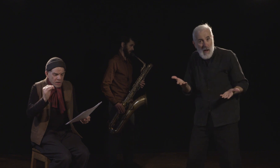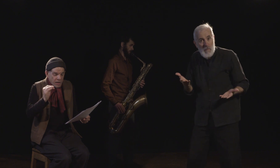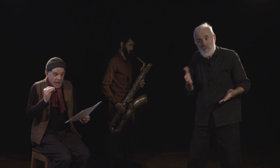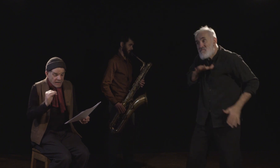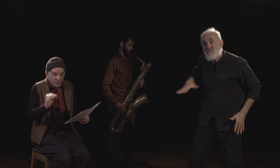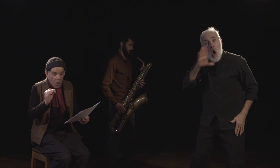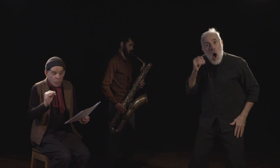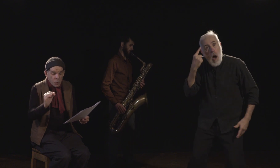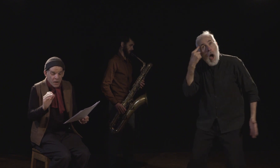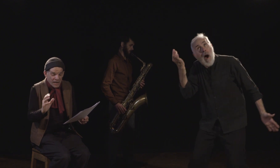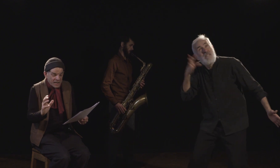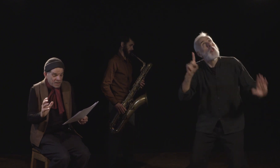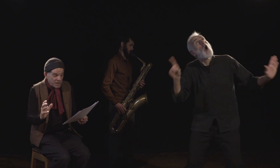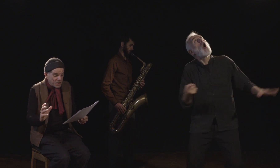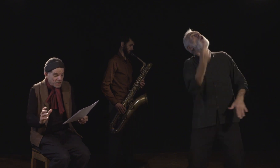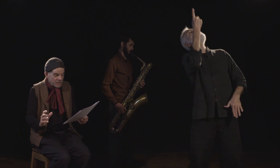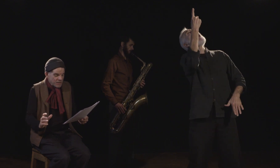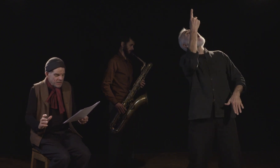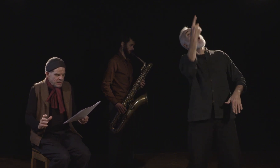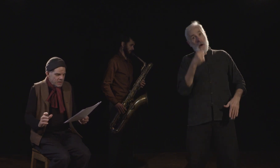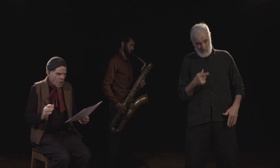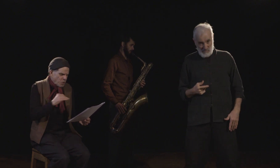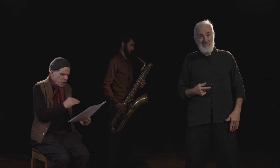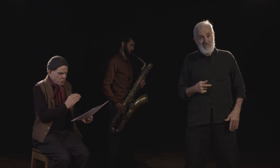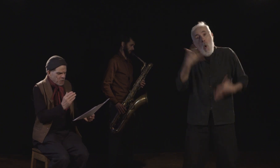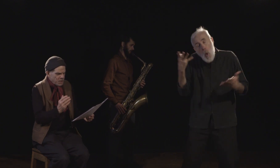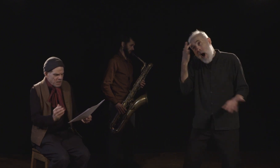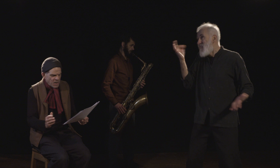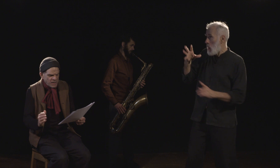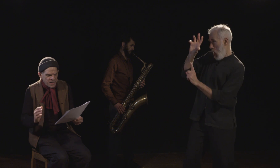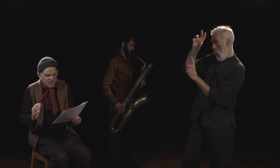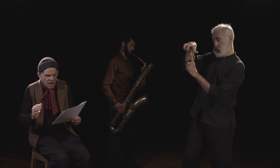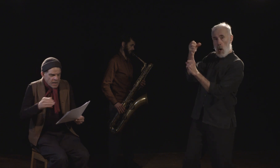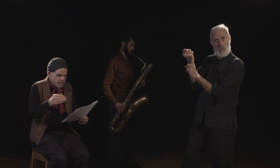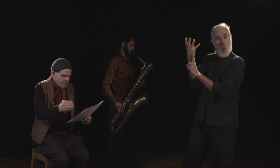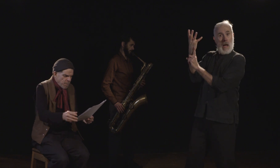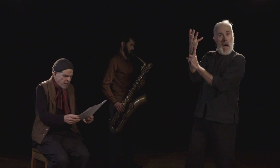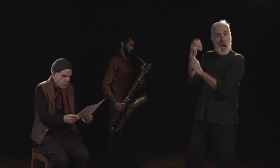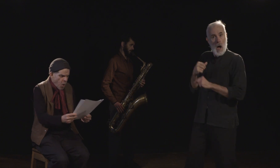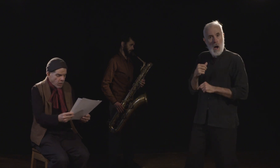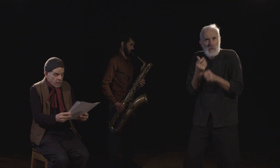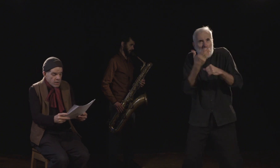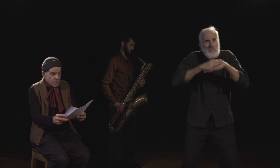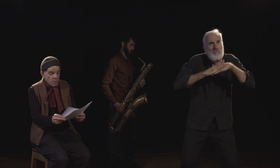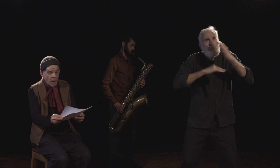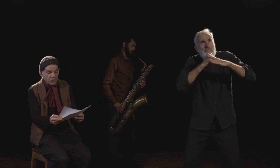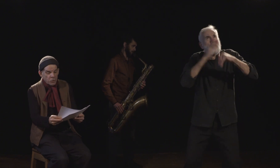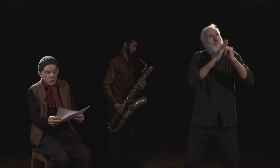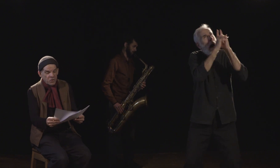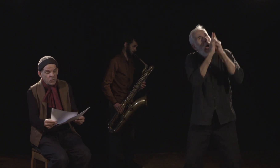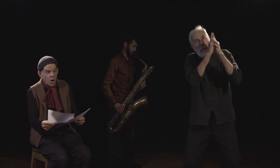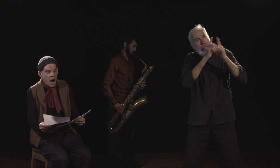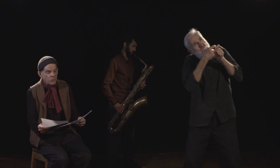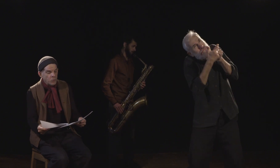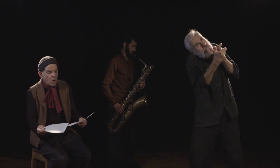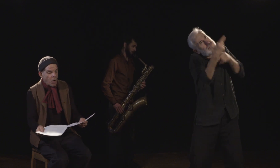Dieu et les ampoules électriques. On construit des églises et des appartements. C'est parce que